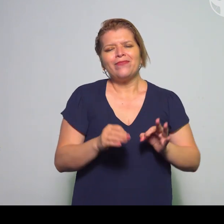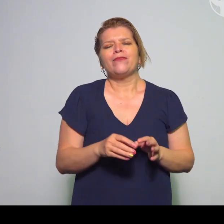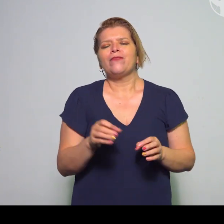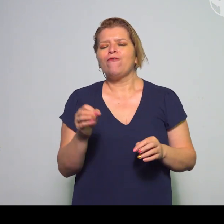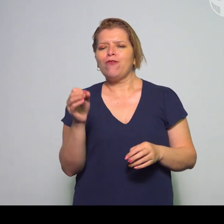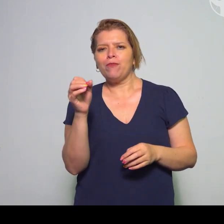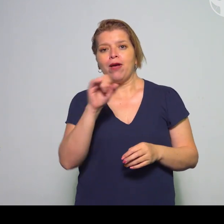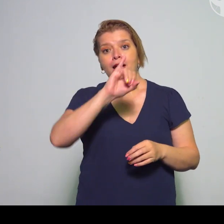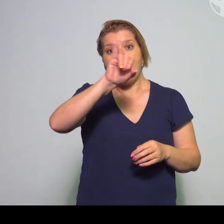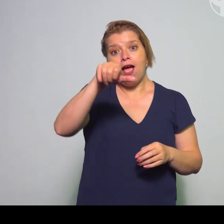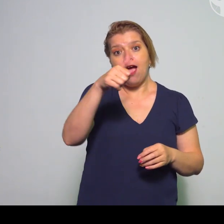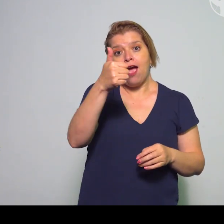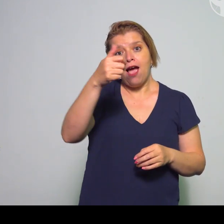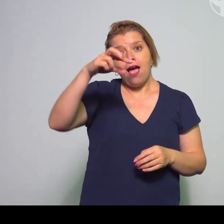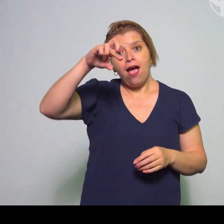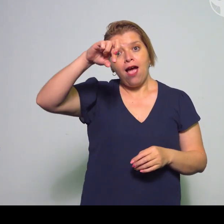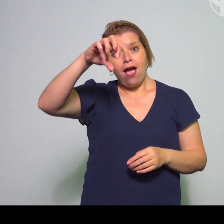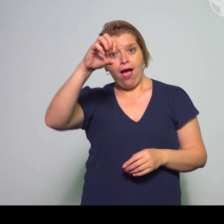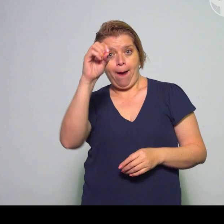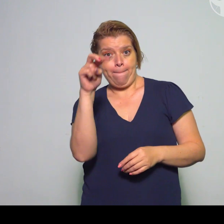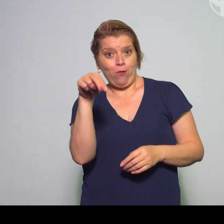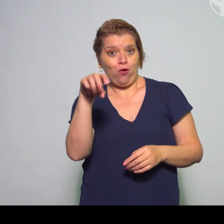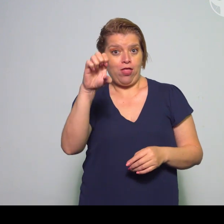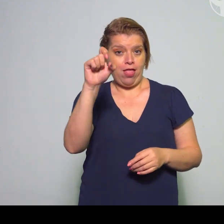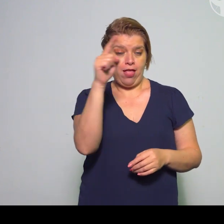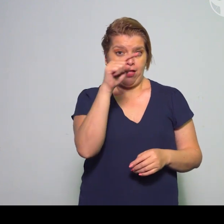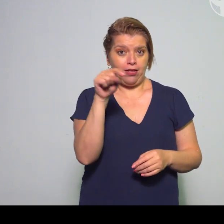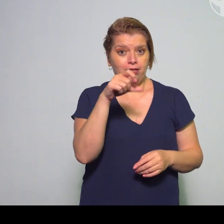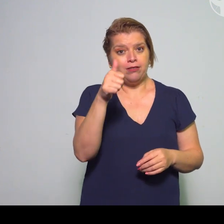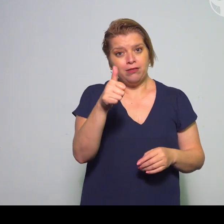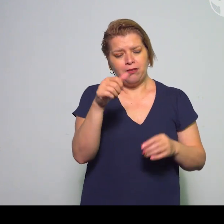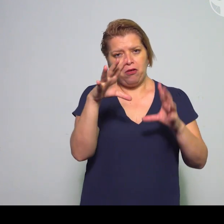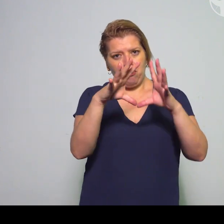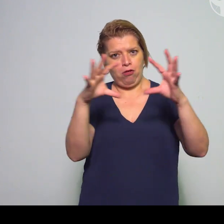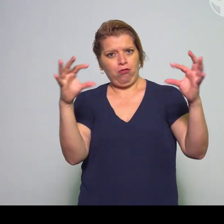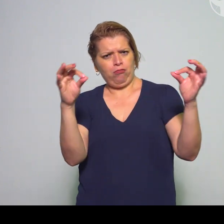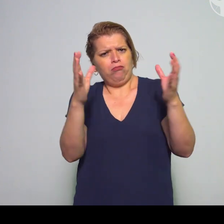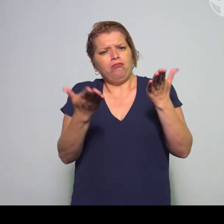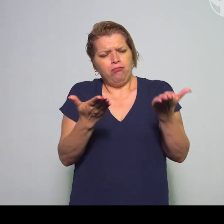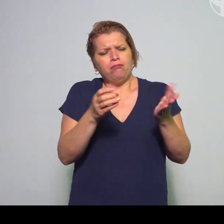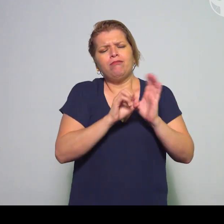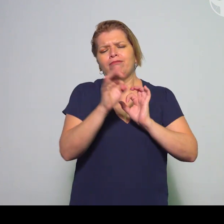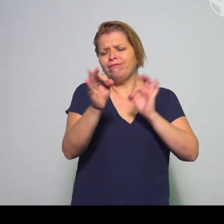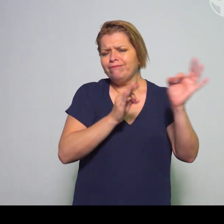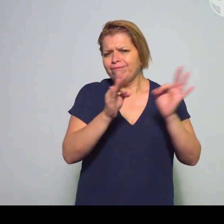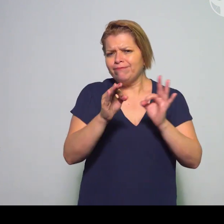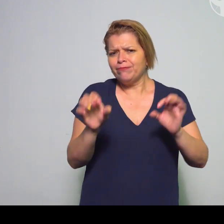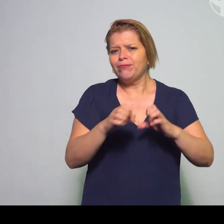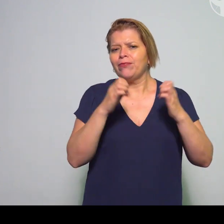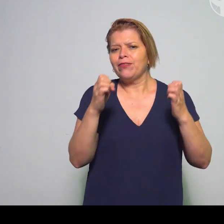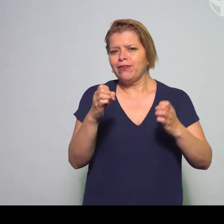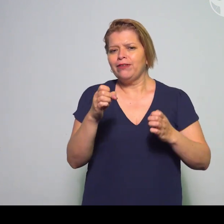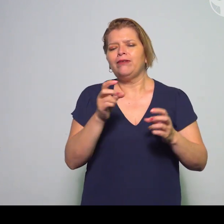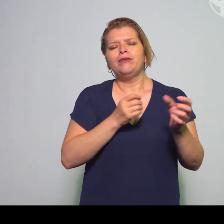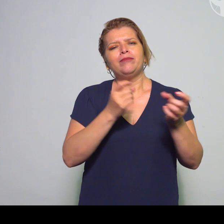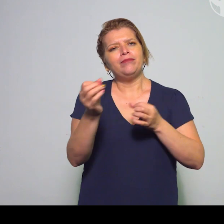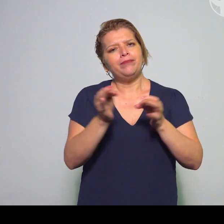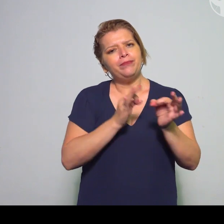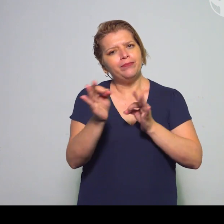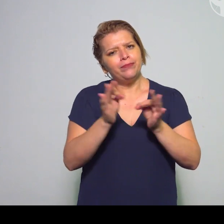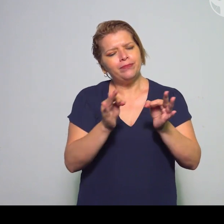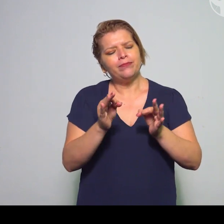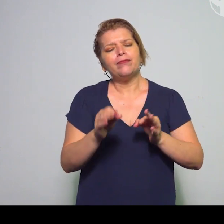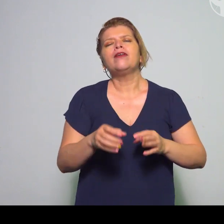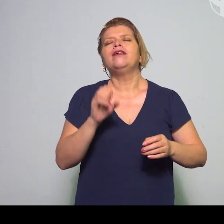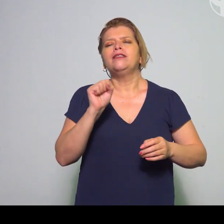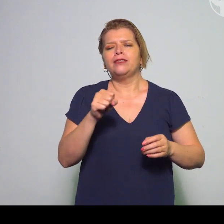kintsugi. Espero estar mencionándolo bien. Y esta si fuera técnica, sushi, sí te hubieras recordado. Si fuera sushi, por supuesto, me hubiera recordado bien. Pero esta